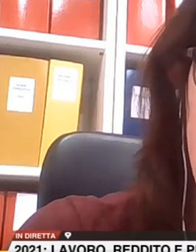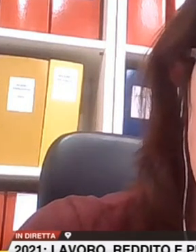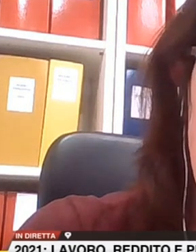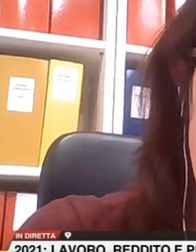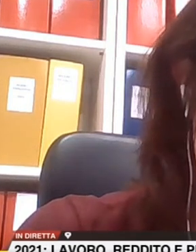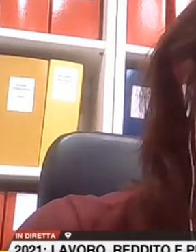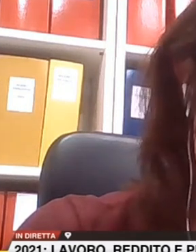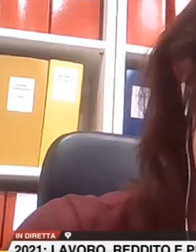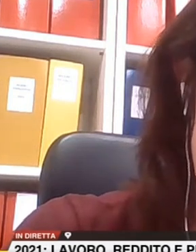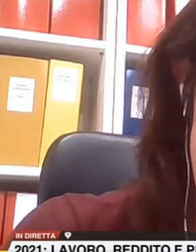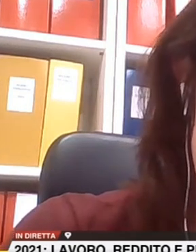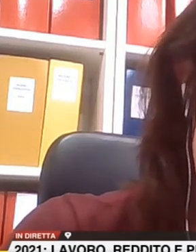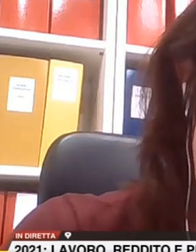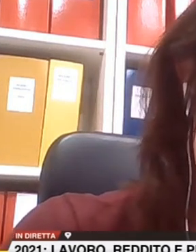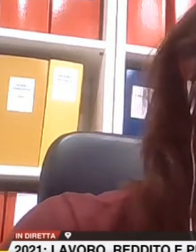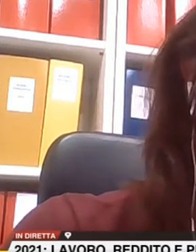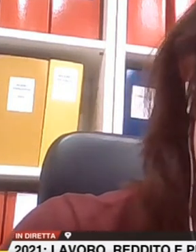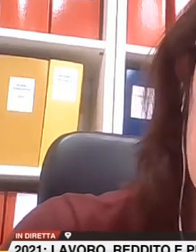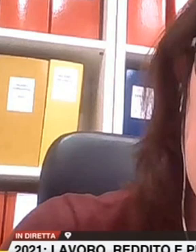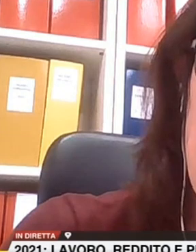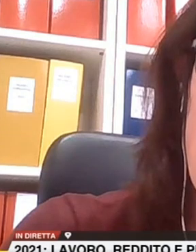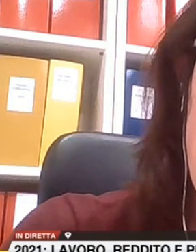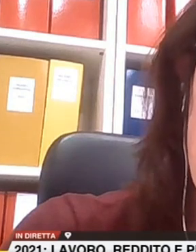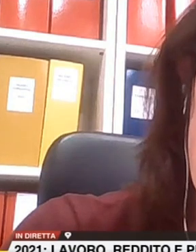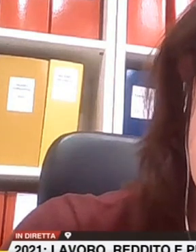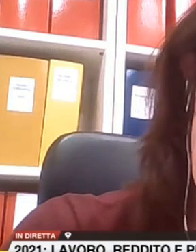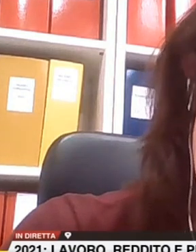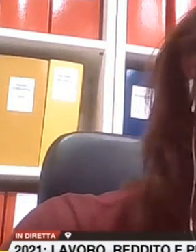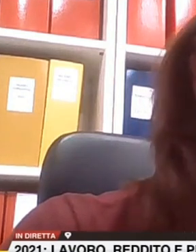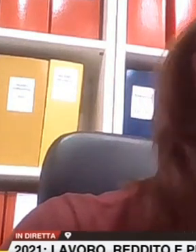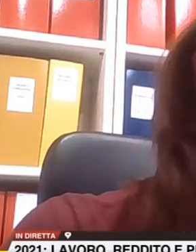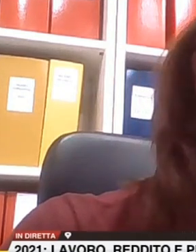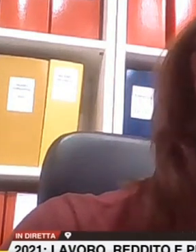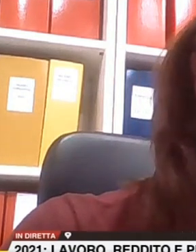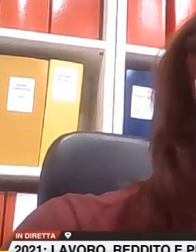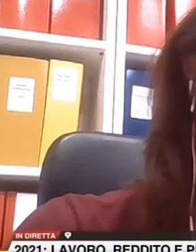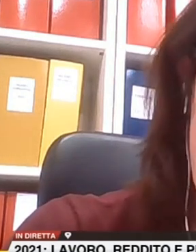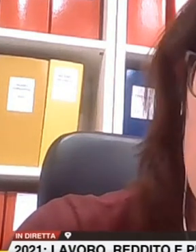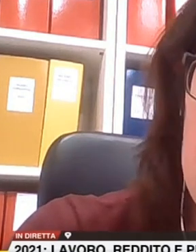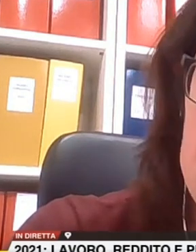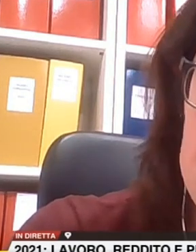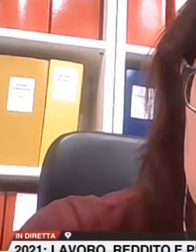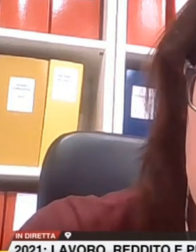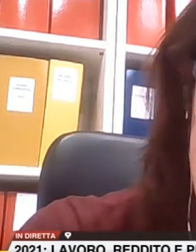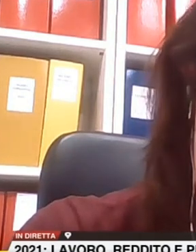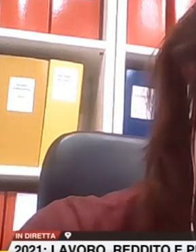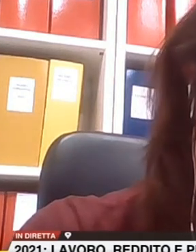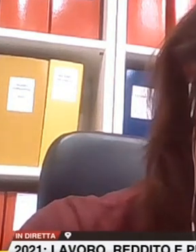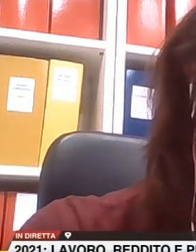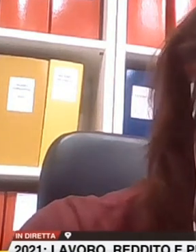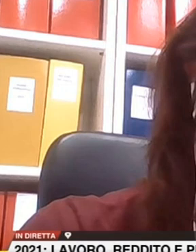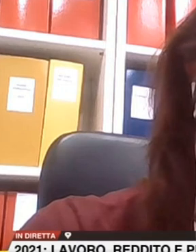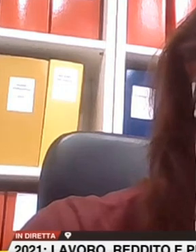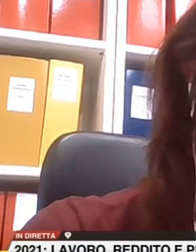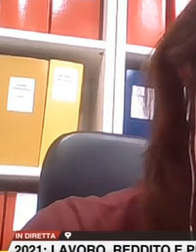storici, presenteremo un estratto, appunto l'archivio, un lavoro dell'archivio di Maria Marconi, che è stata una funzionaria della